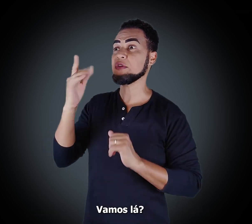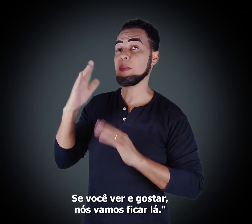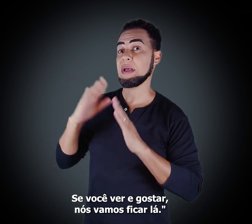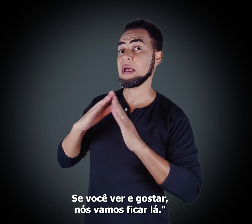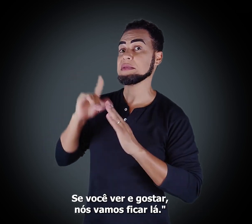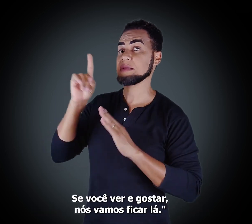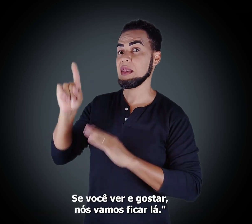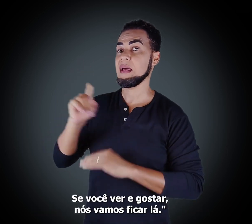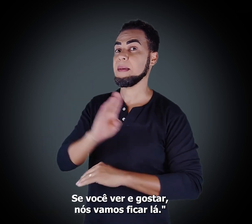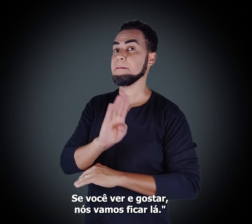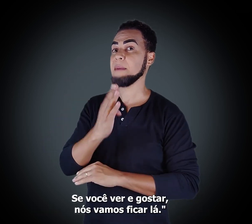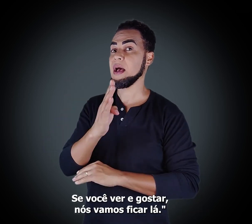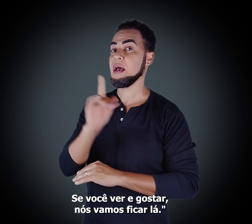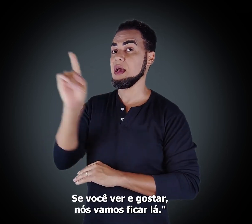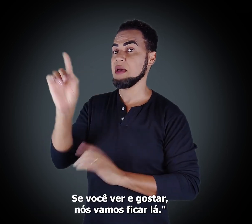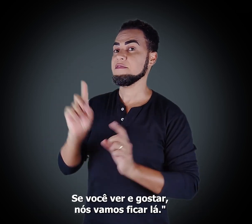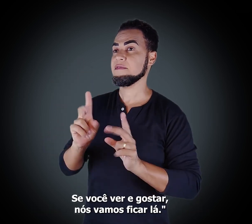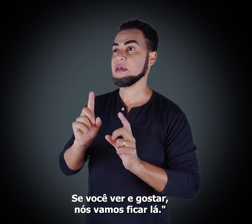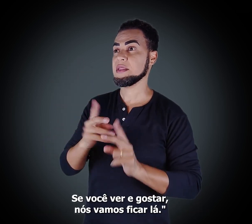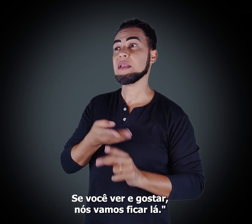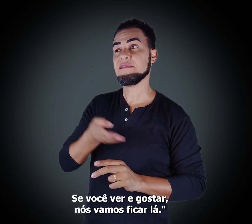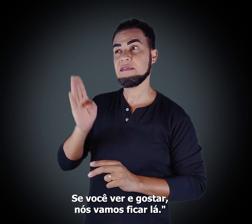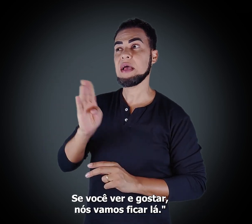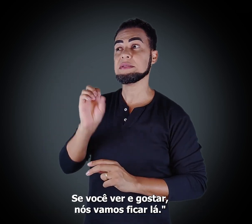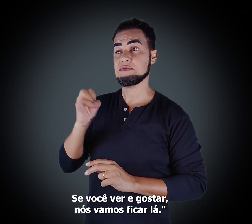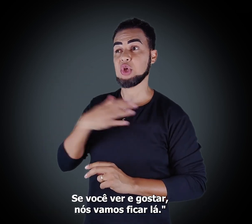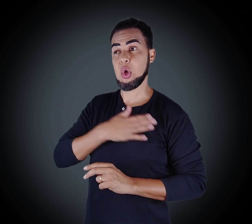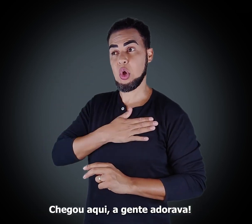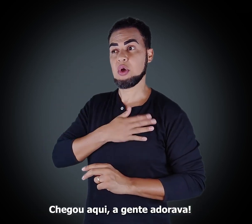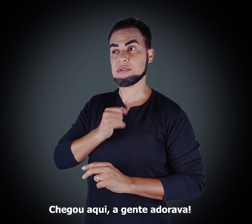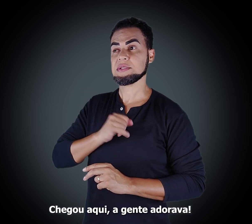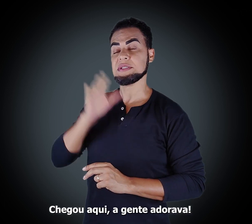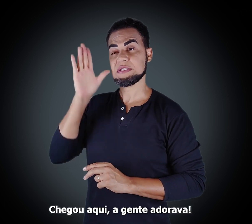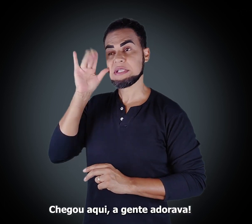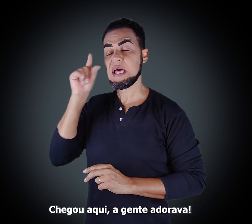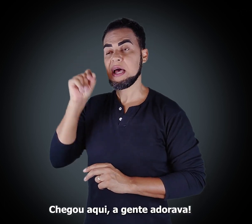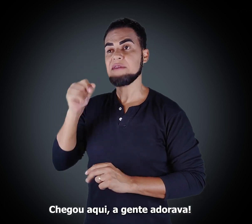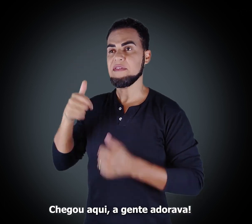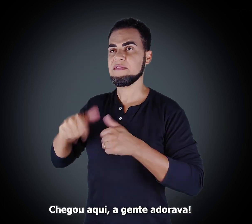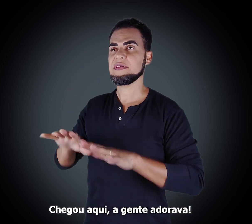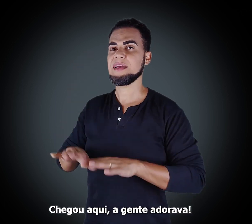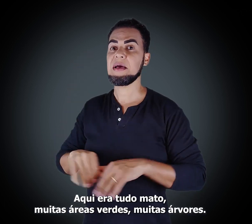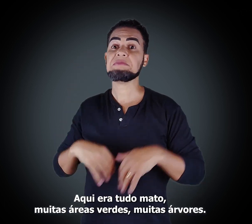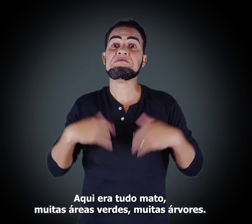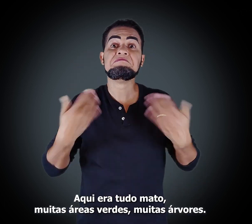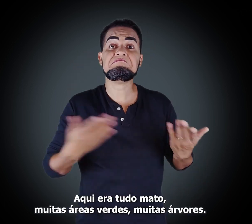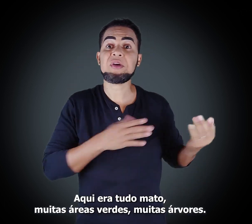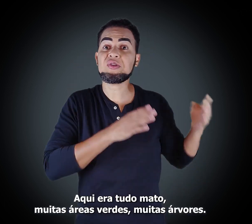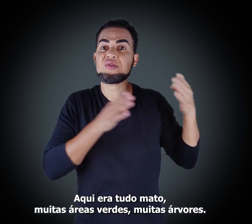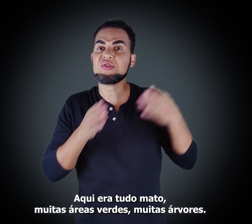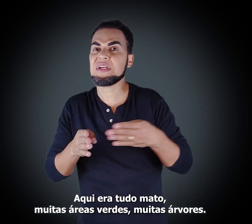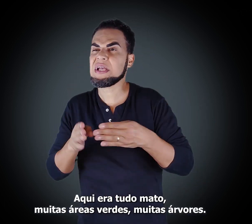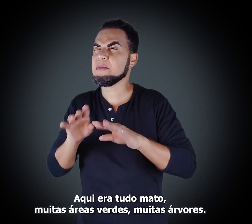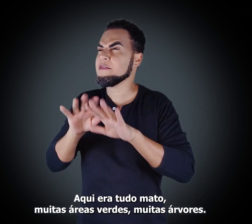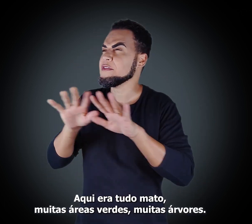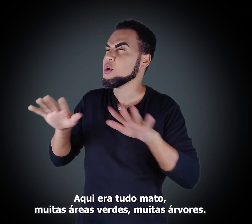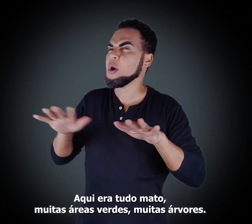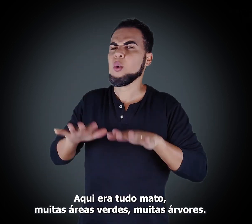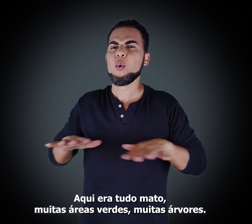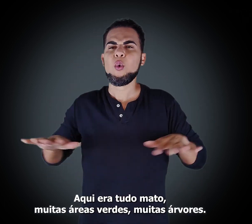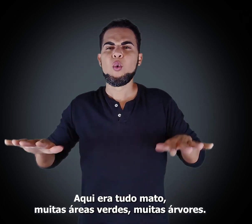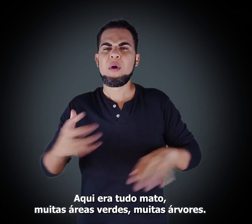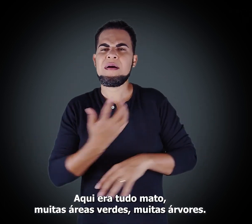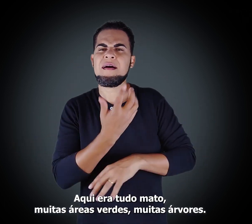Vamos lá, se você veio e gostar, nós vamos ficar lá. Chegou aqui, a gente adorava, né? Que é tudo mato,